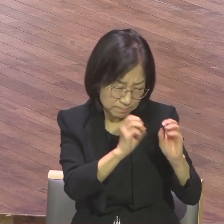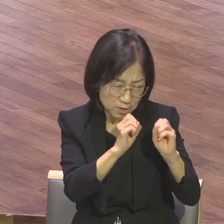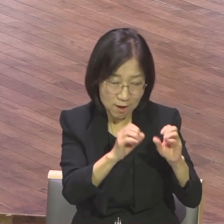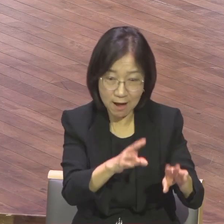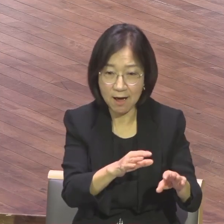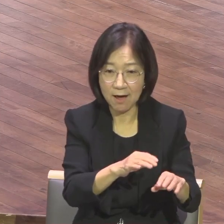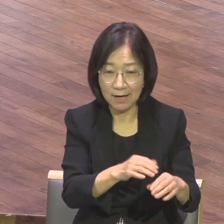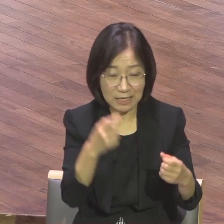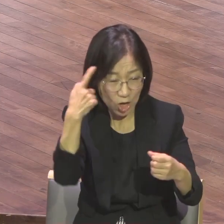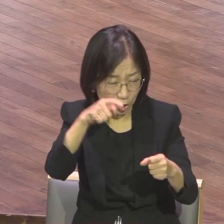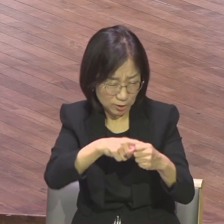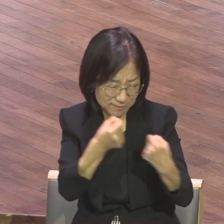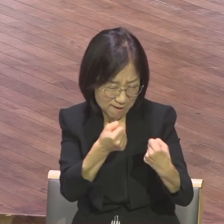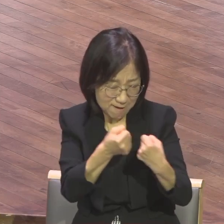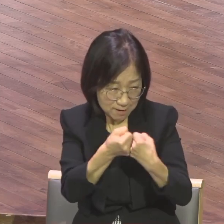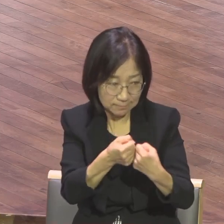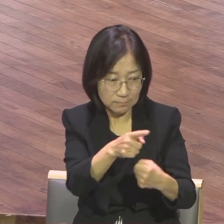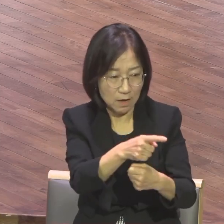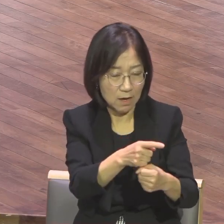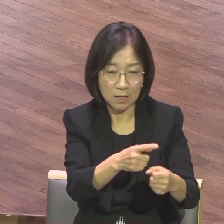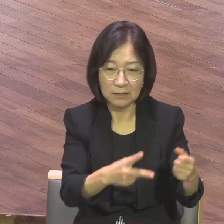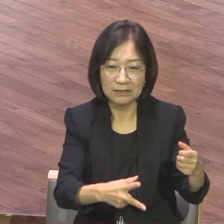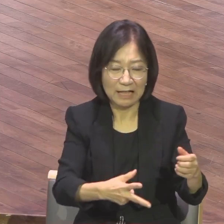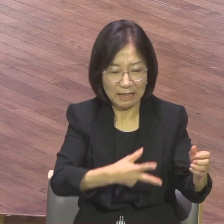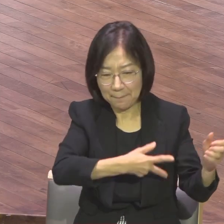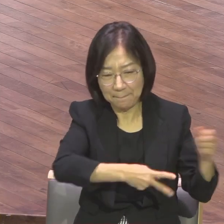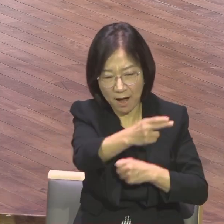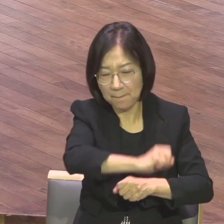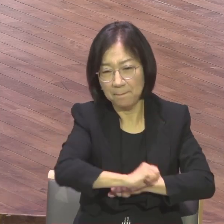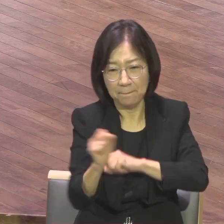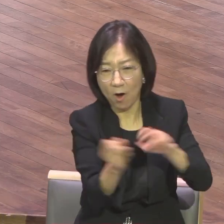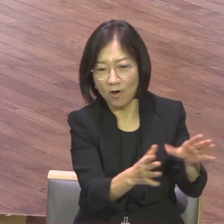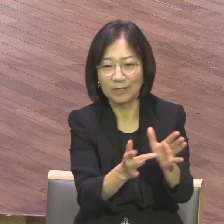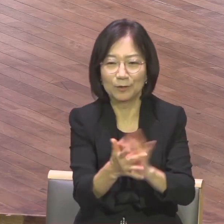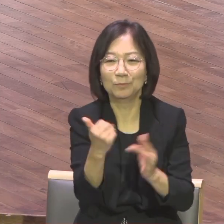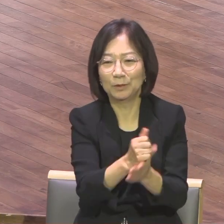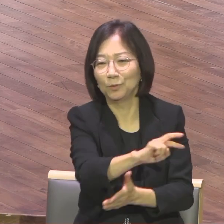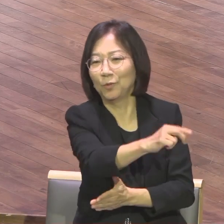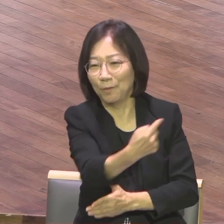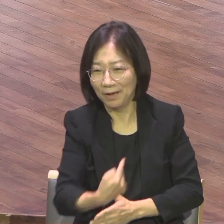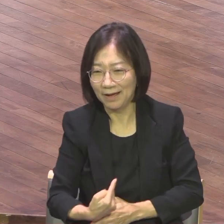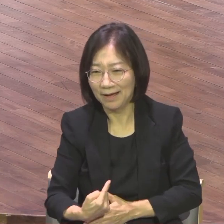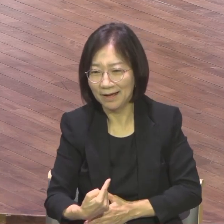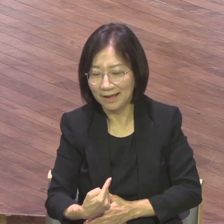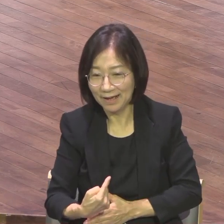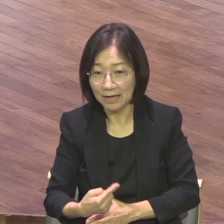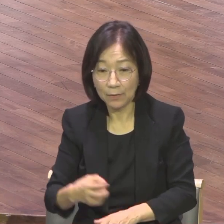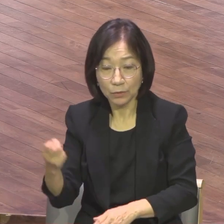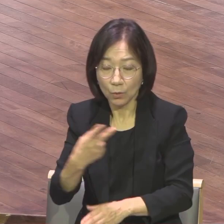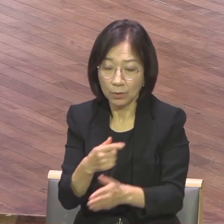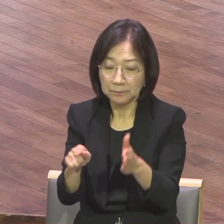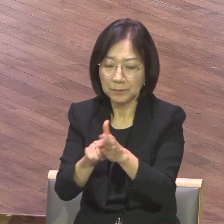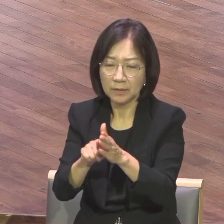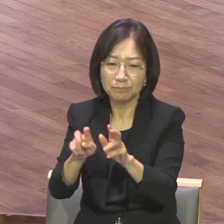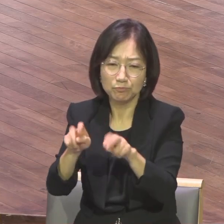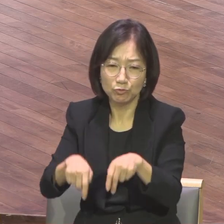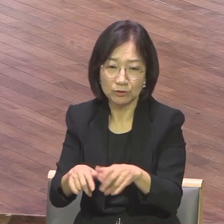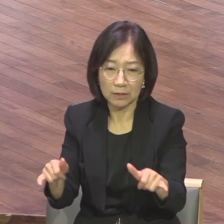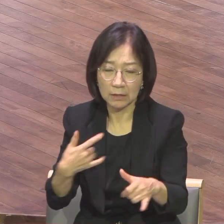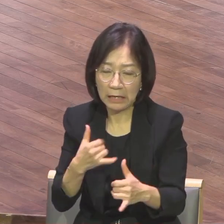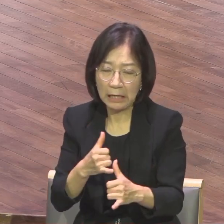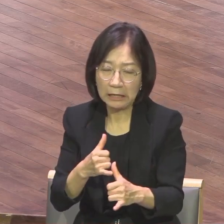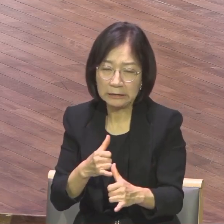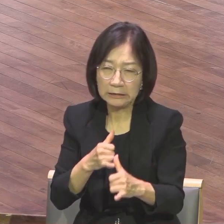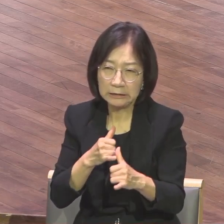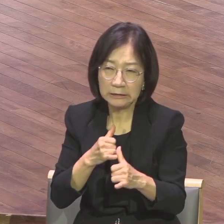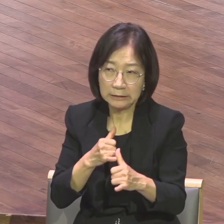사실은 영적 싸움에서 그런 불신자들 말할 것도 없고요. 그 정말로 자살 직전에 있는, 낙심 직전에 있는 그